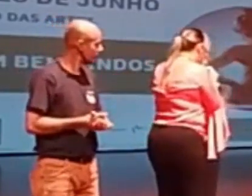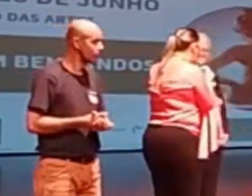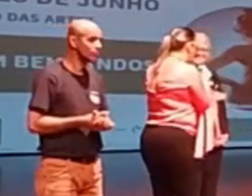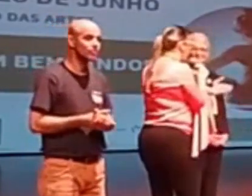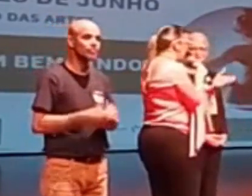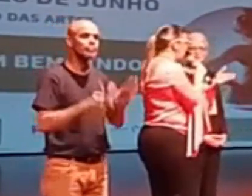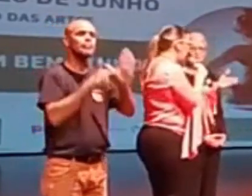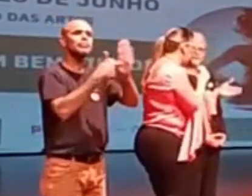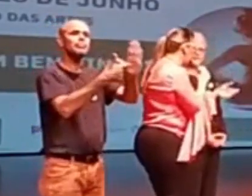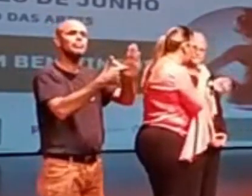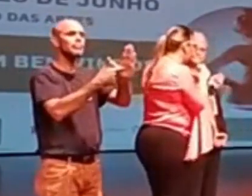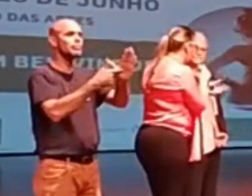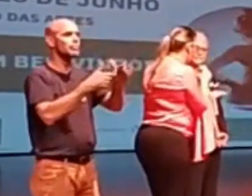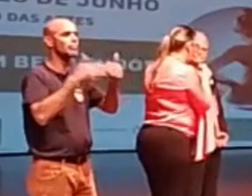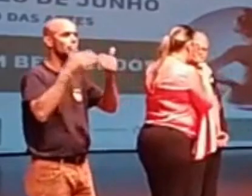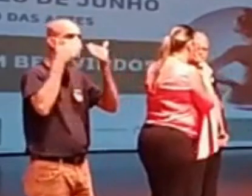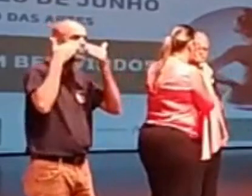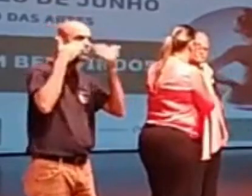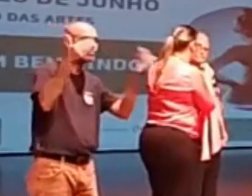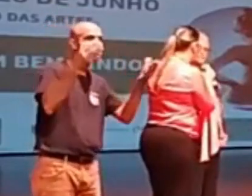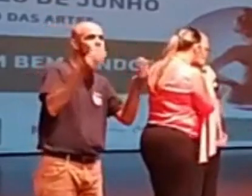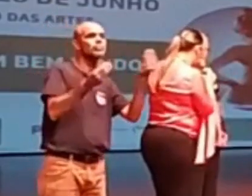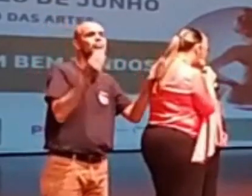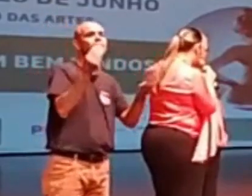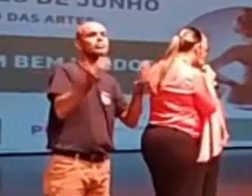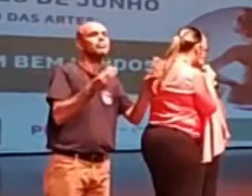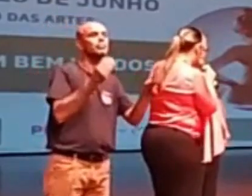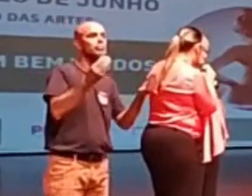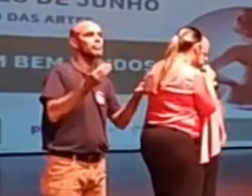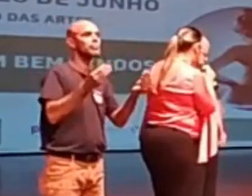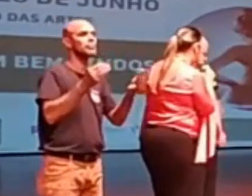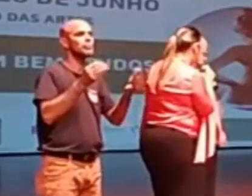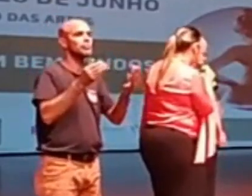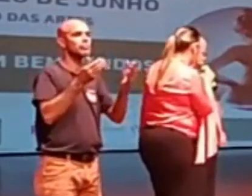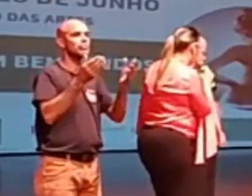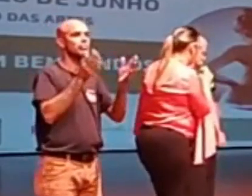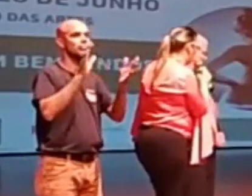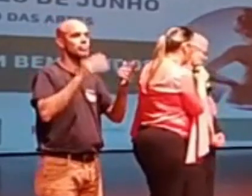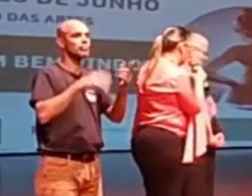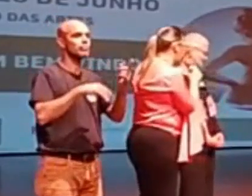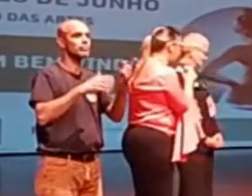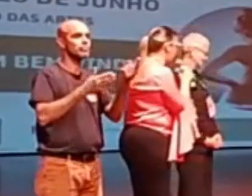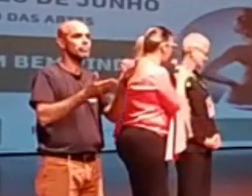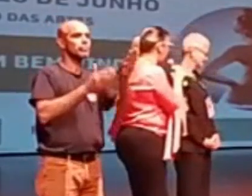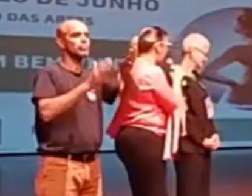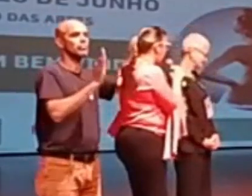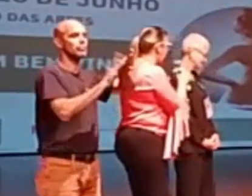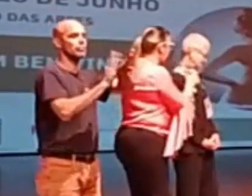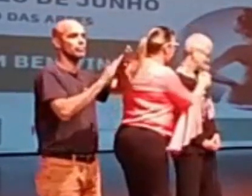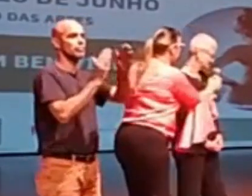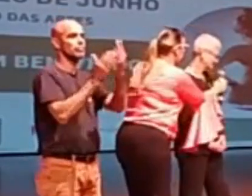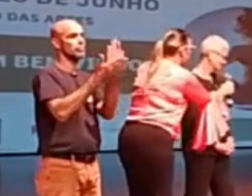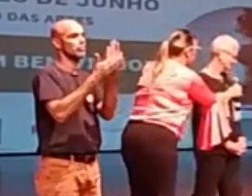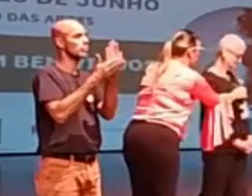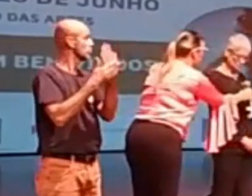senhora mostrasse para o público de costas, para o pessoal entender.